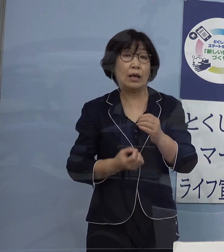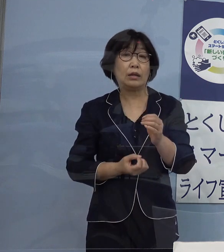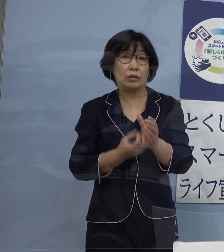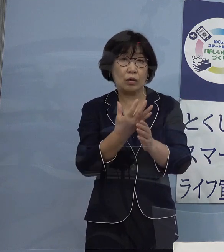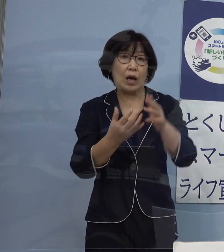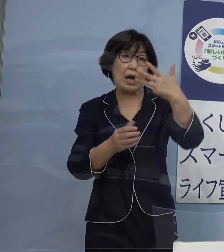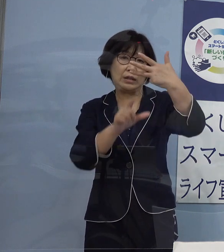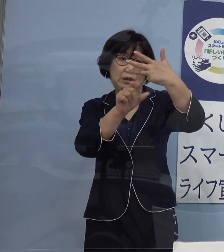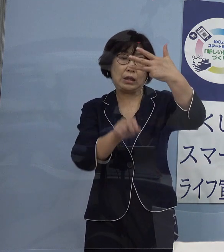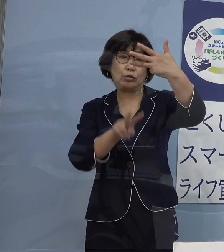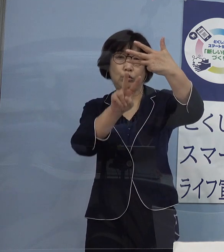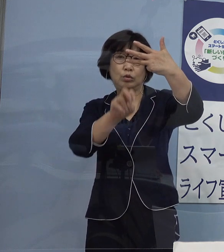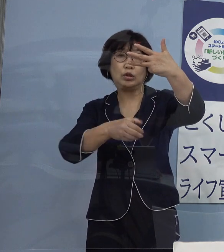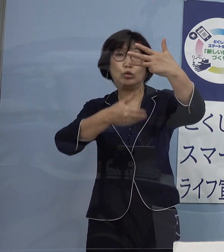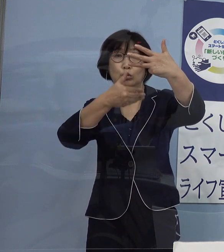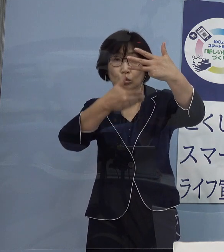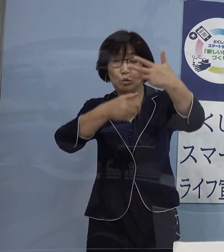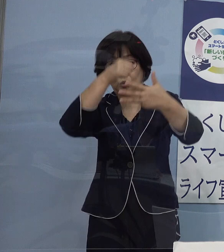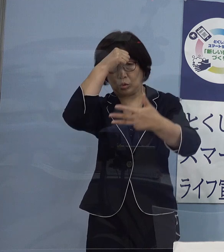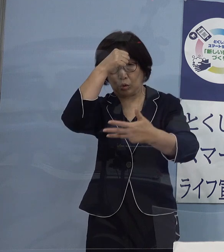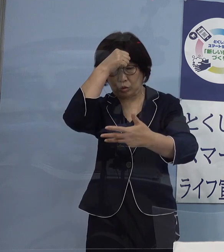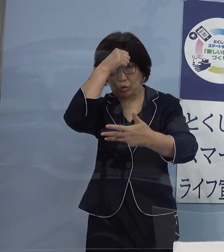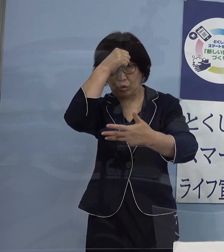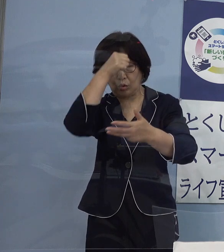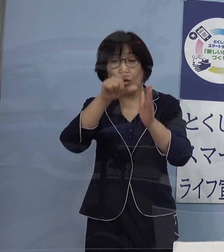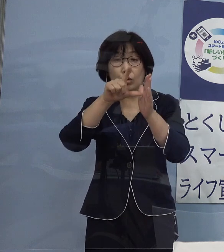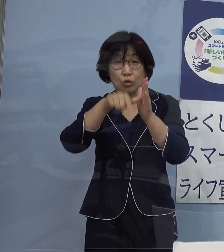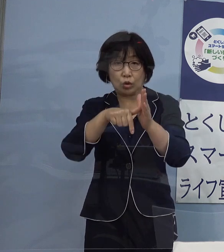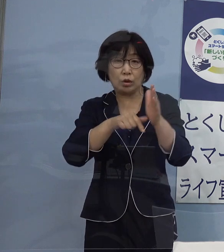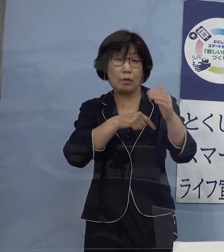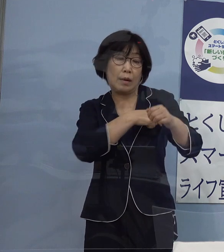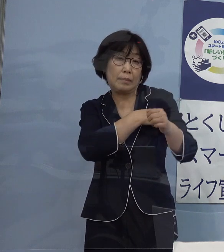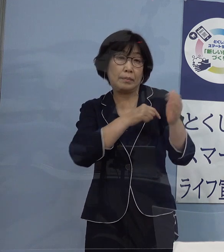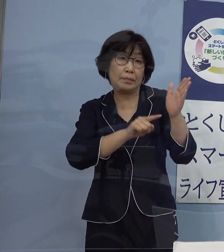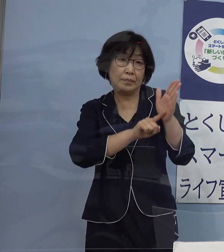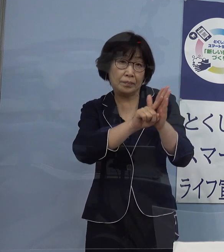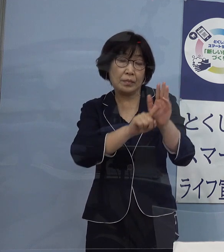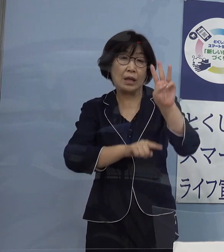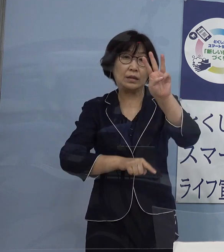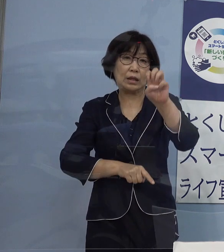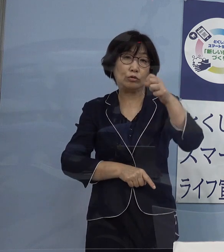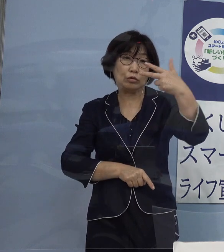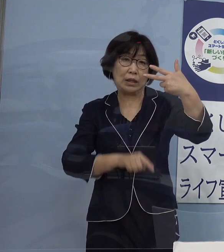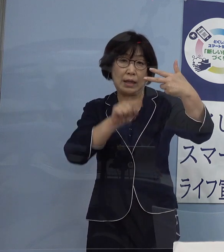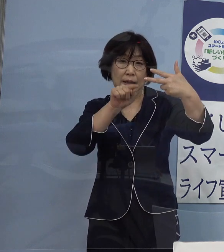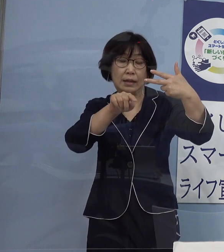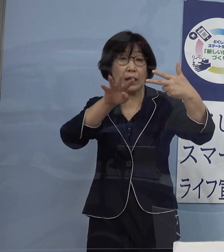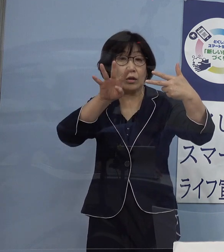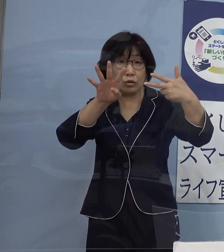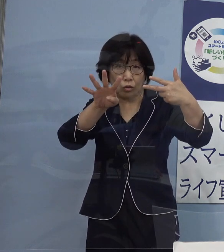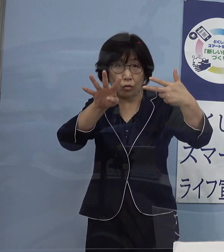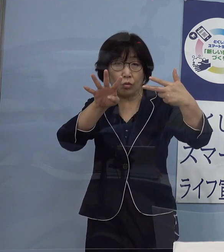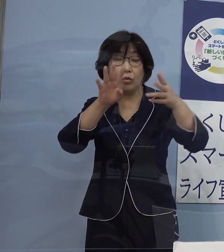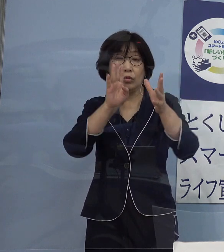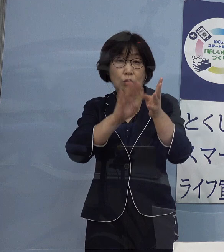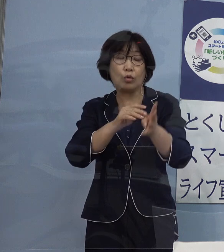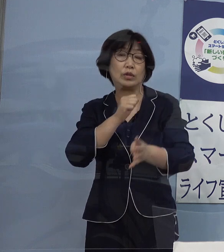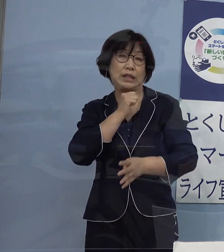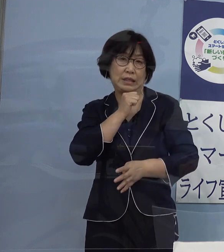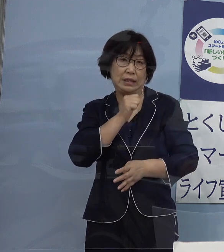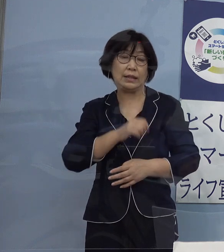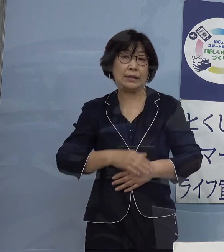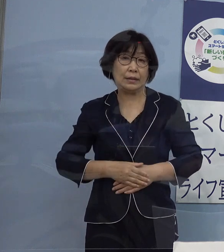29日。この時には37.4度の熱と咳がありました。